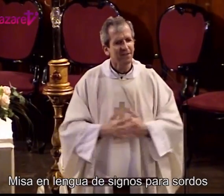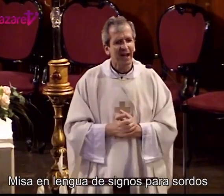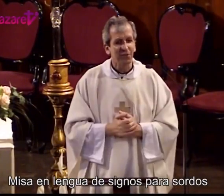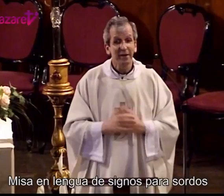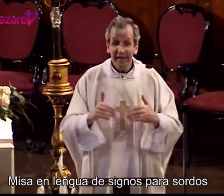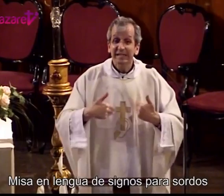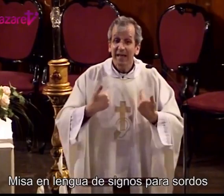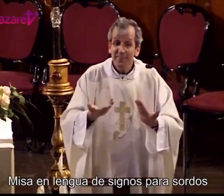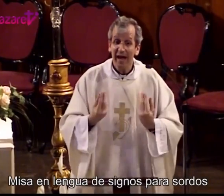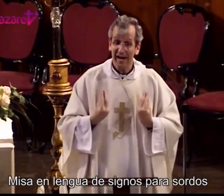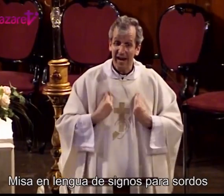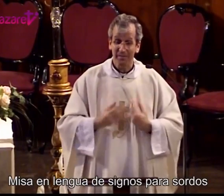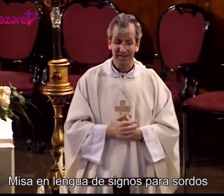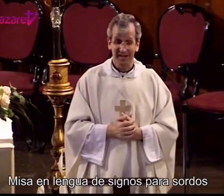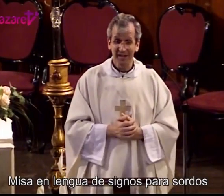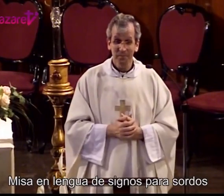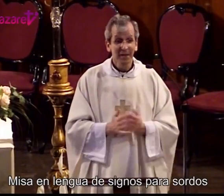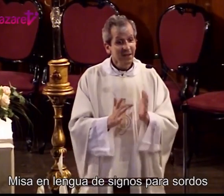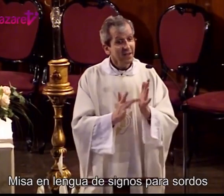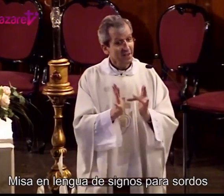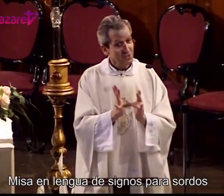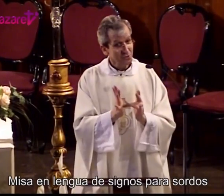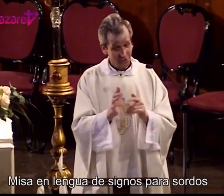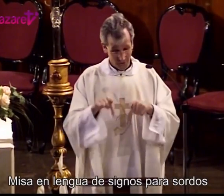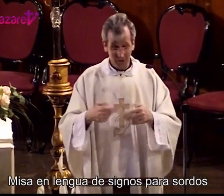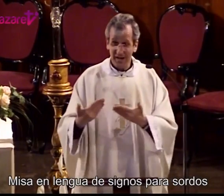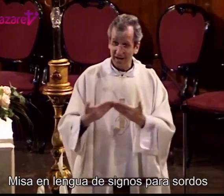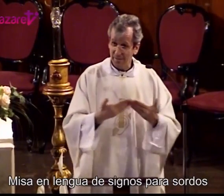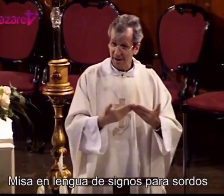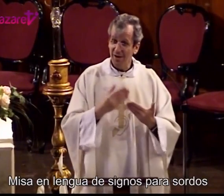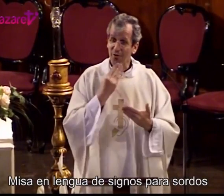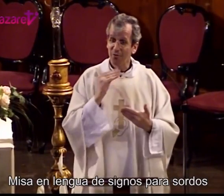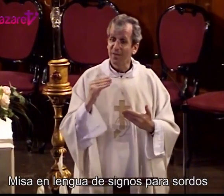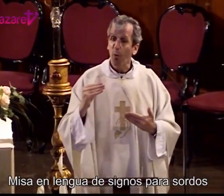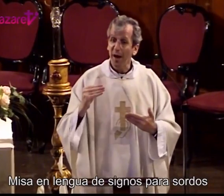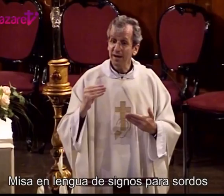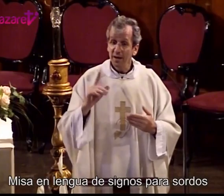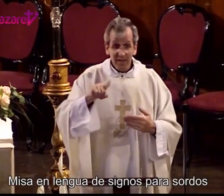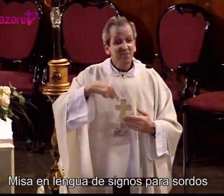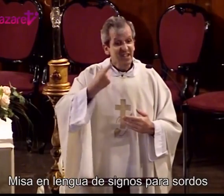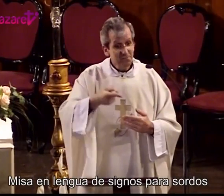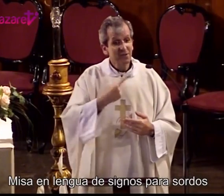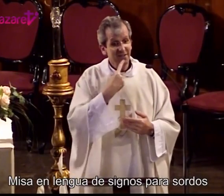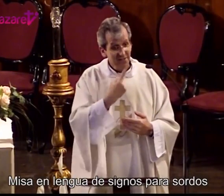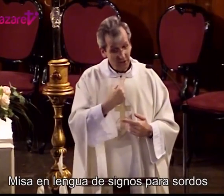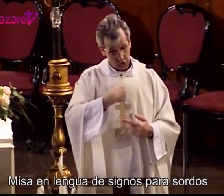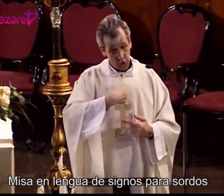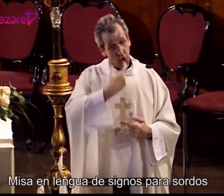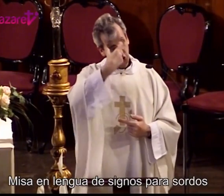sacrificado, es dar la vida, ¿eh? Y Jesús, hoy en el Evangelio de Juan, después de decirnos, yo